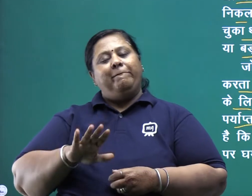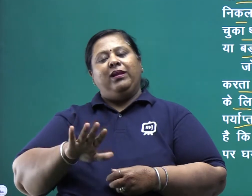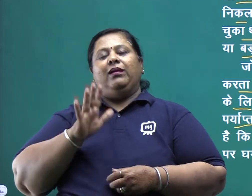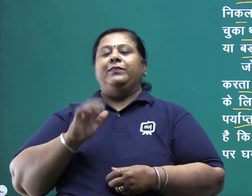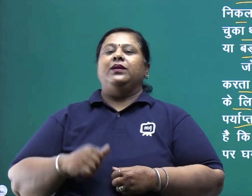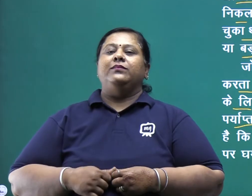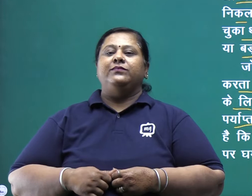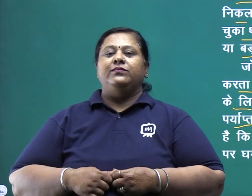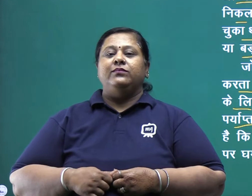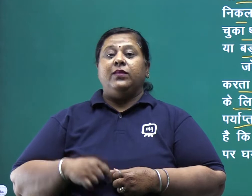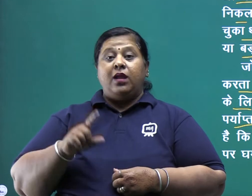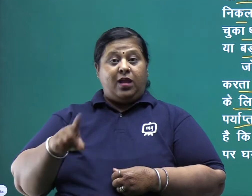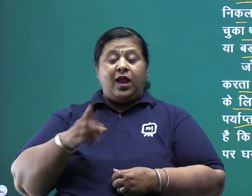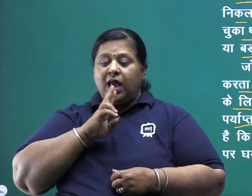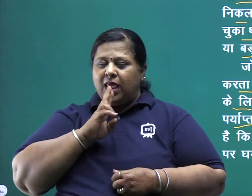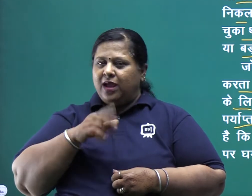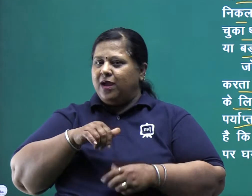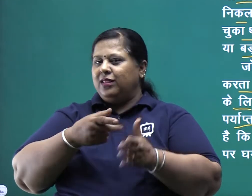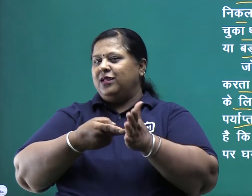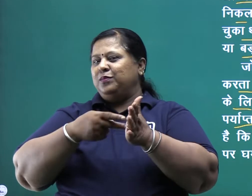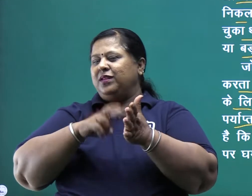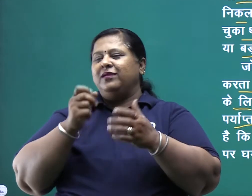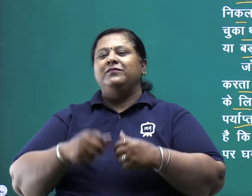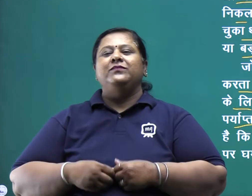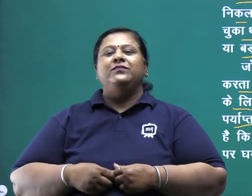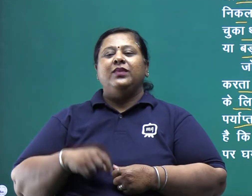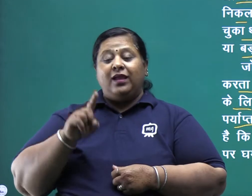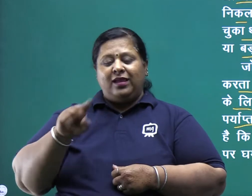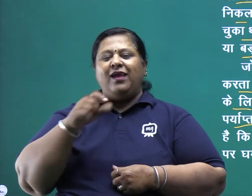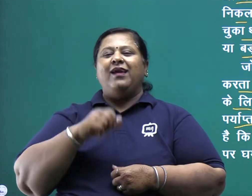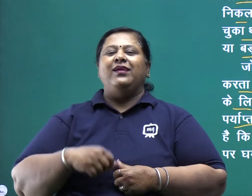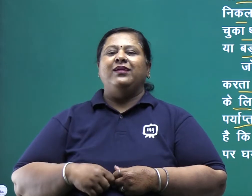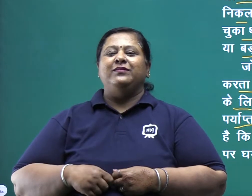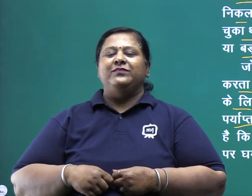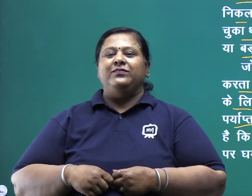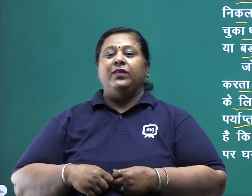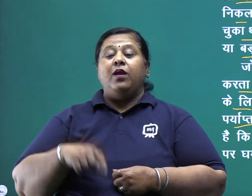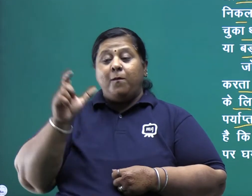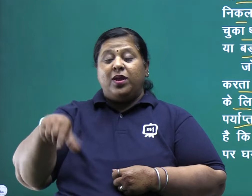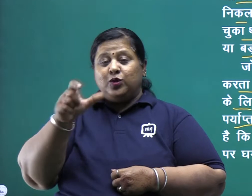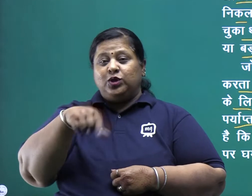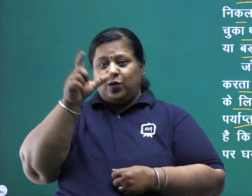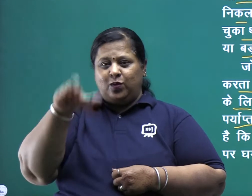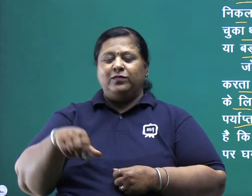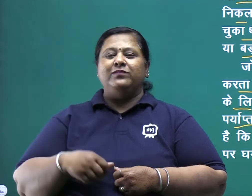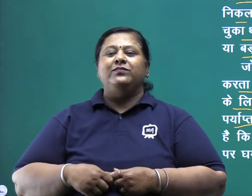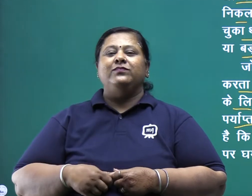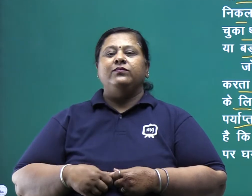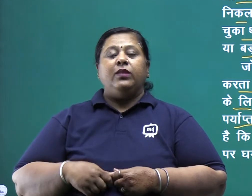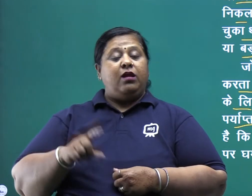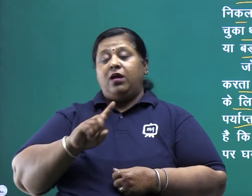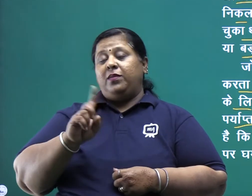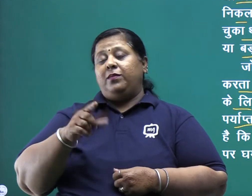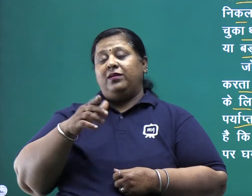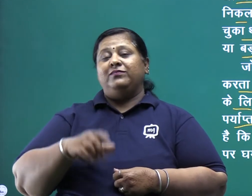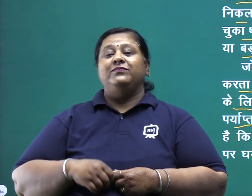पर्याप्त है। कहने का तात्पर्य यह है कि मनुष्य को कभी